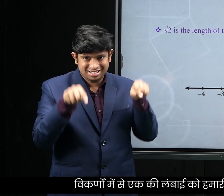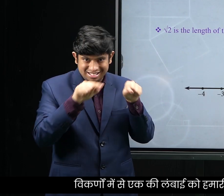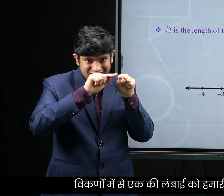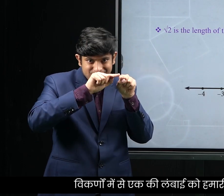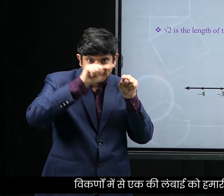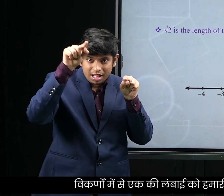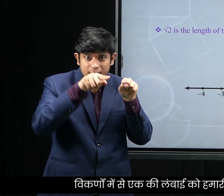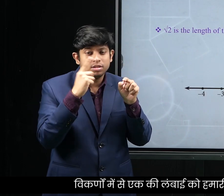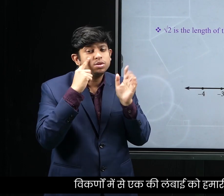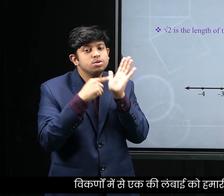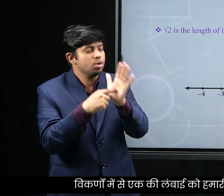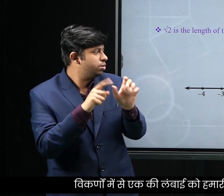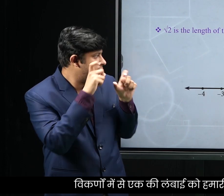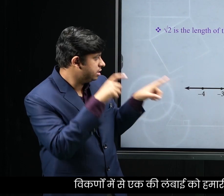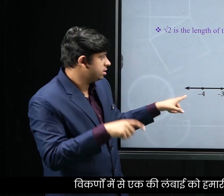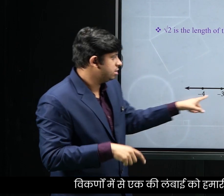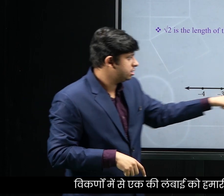करें। चित्र देखें।